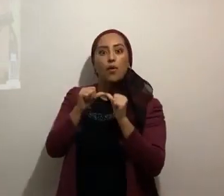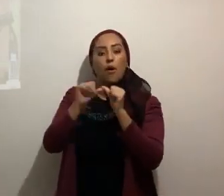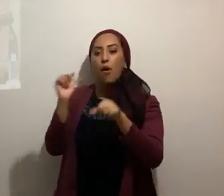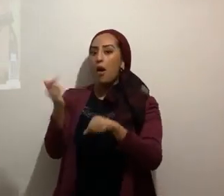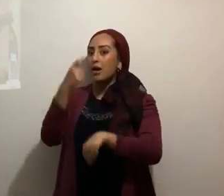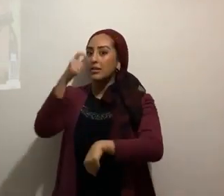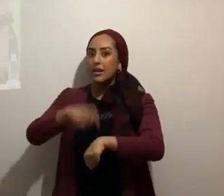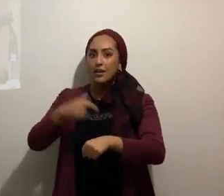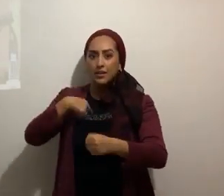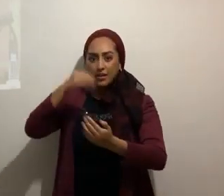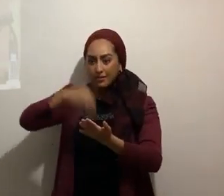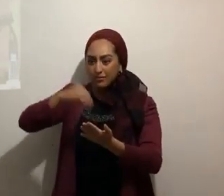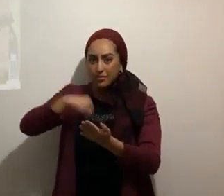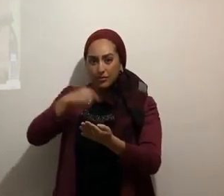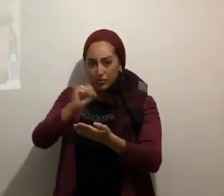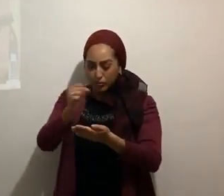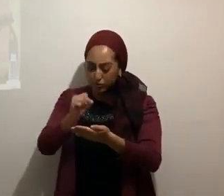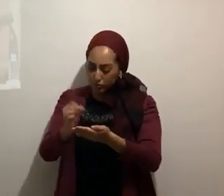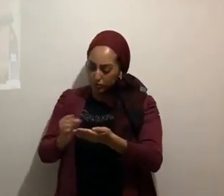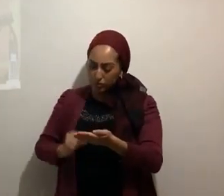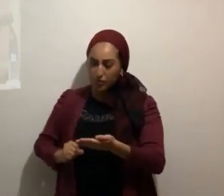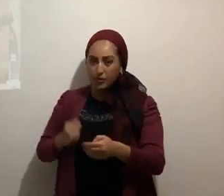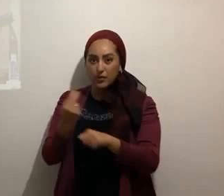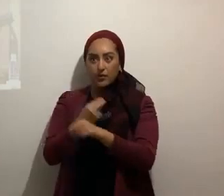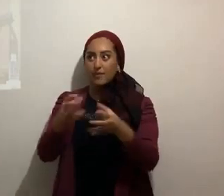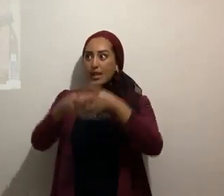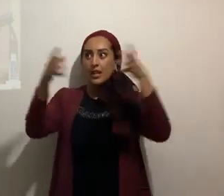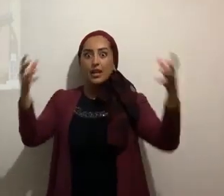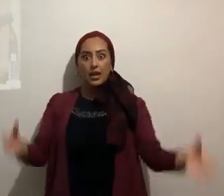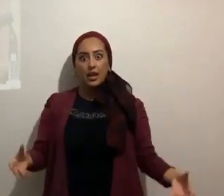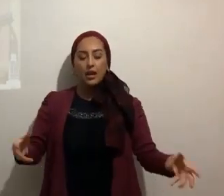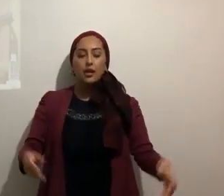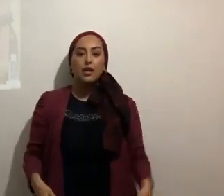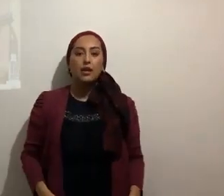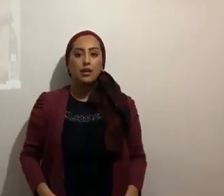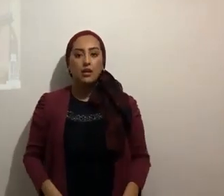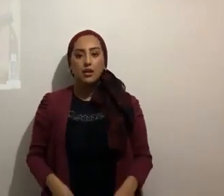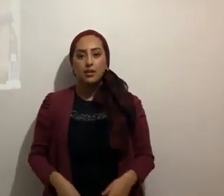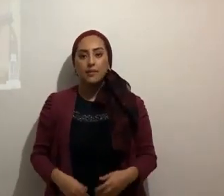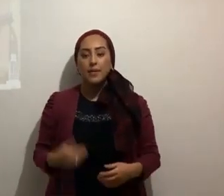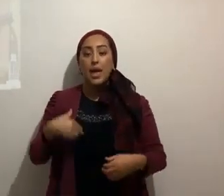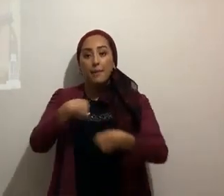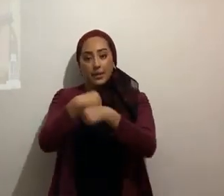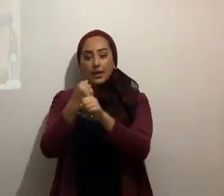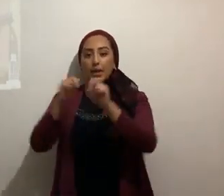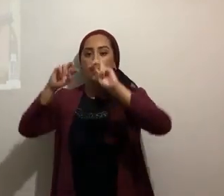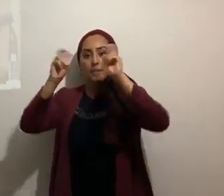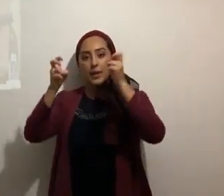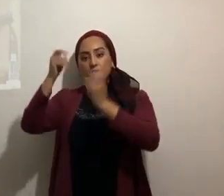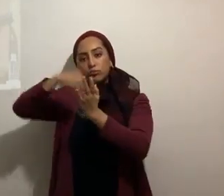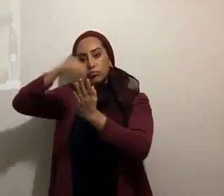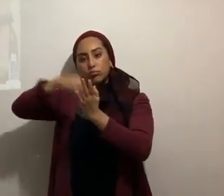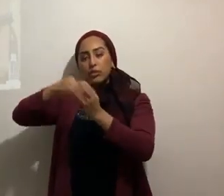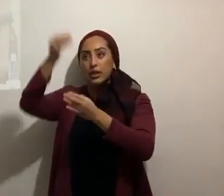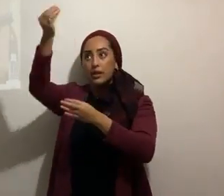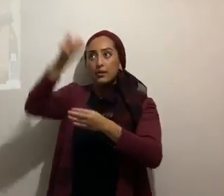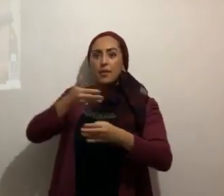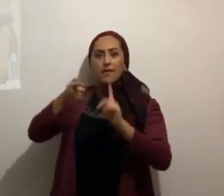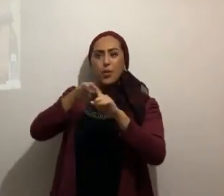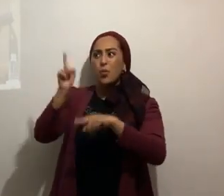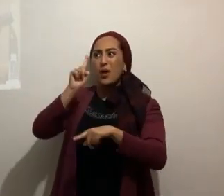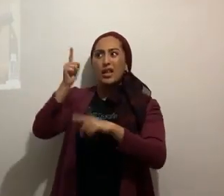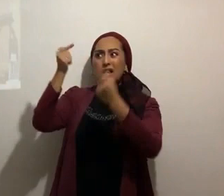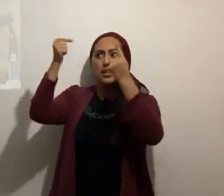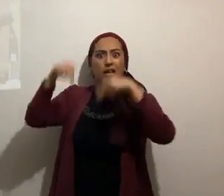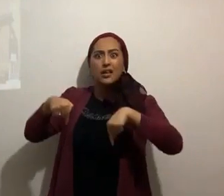tiempo y uso cantidad de libretitas, ¿verdad? Porque luego ya hago los temas. Son ideas que vienen. ¿De dónde vino todo